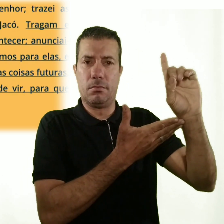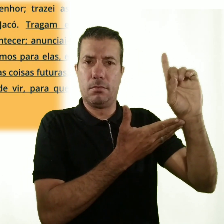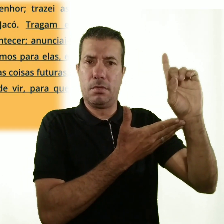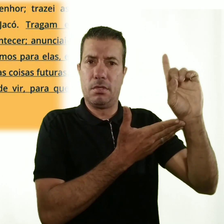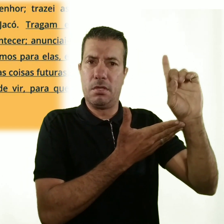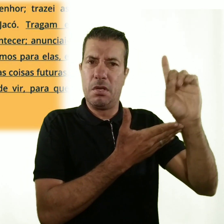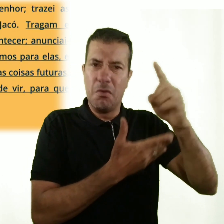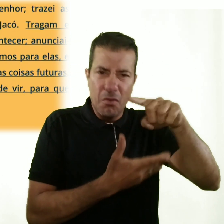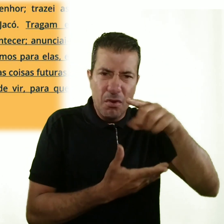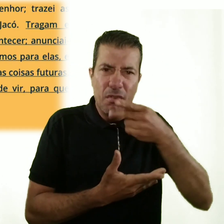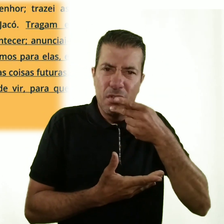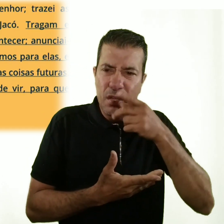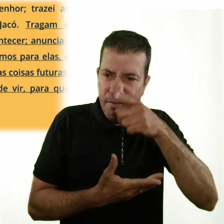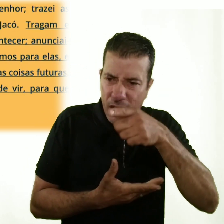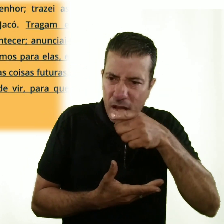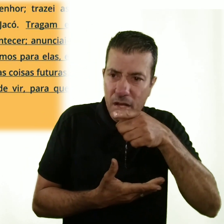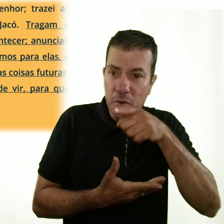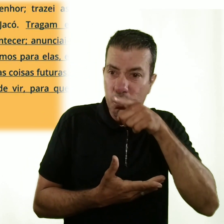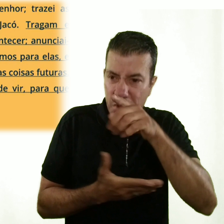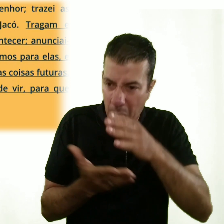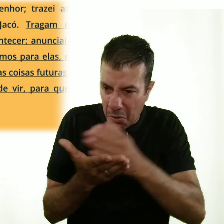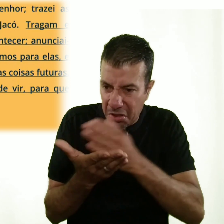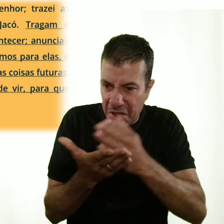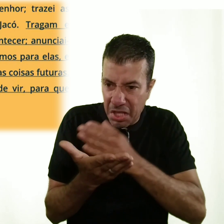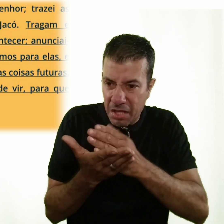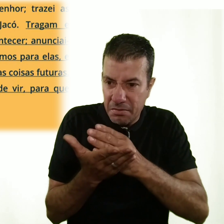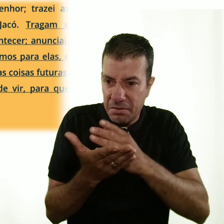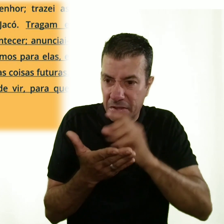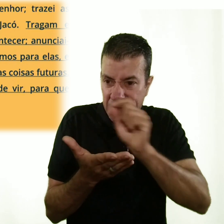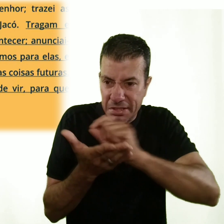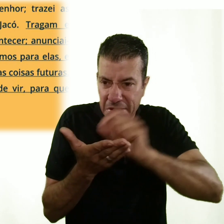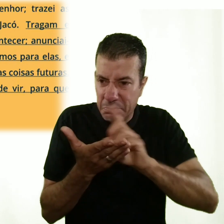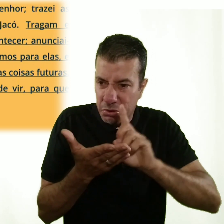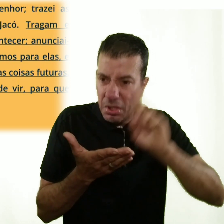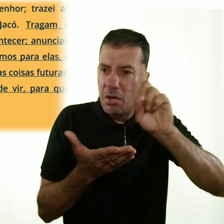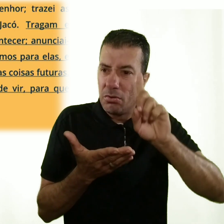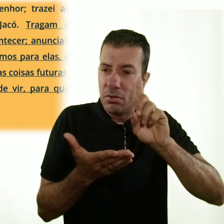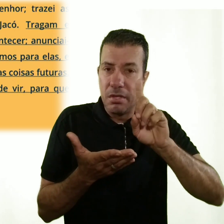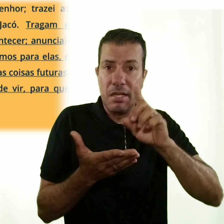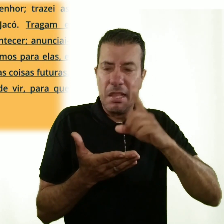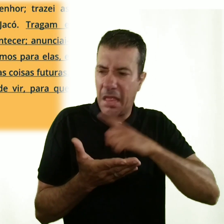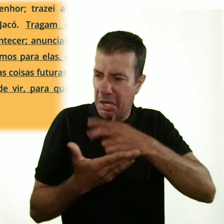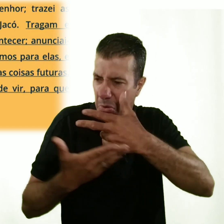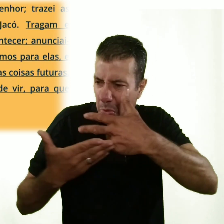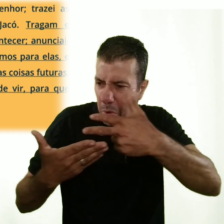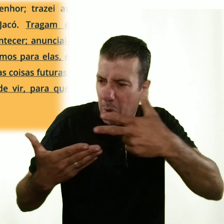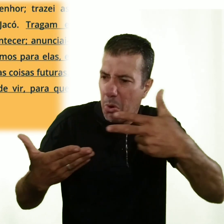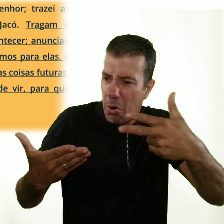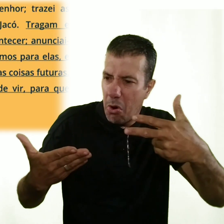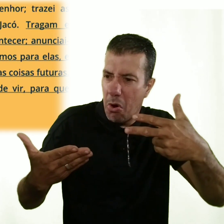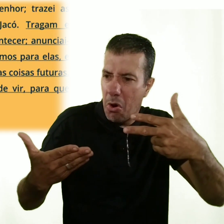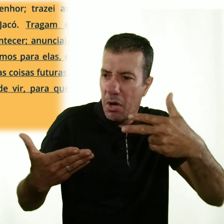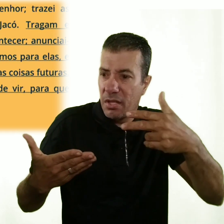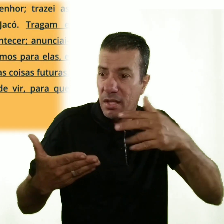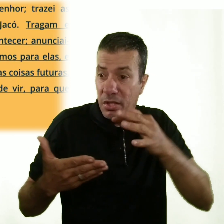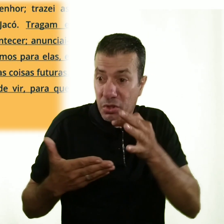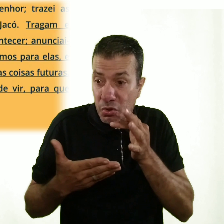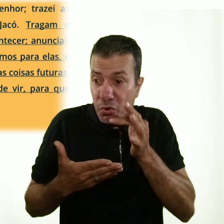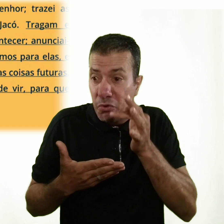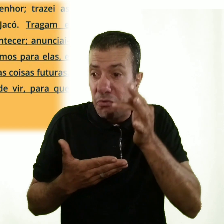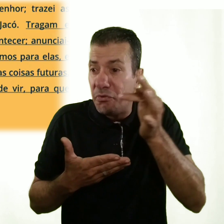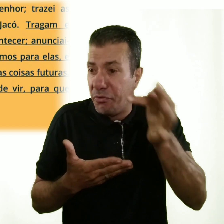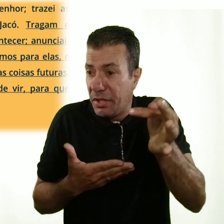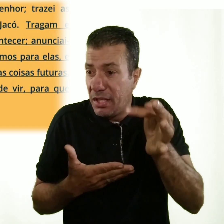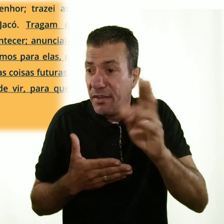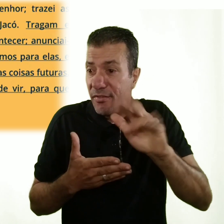que seu livro foi escrito por um Deus? No seu livro tem coisas aí que foram preditas anteriormente, que já